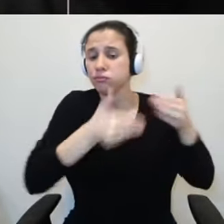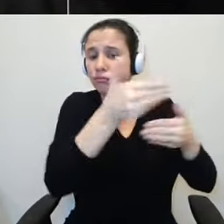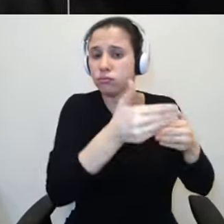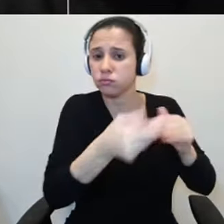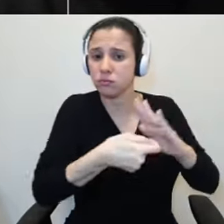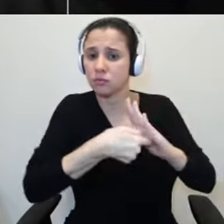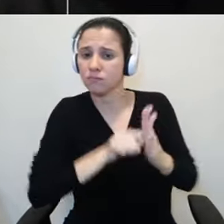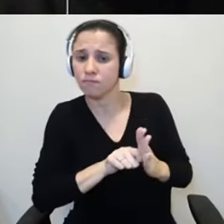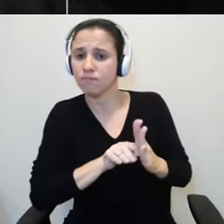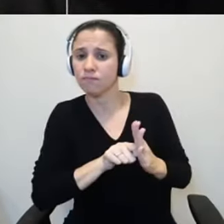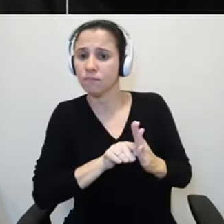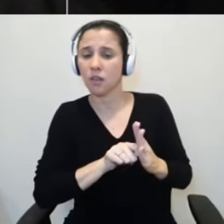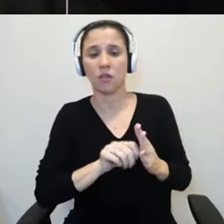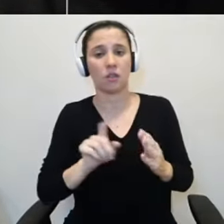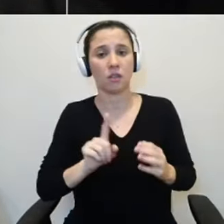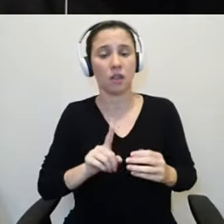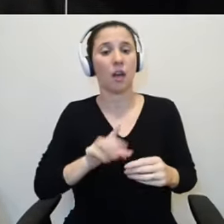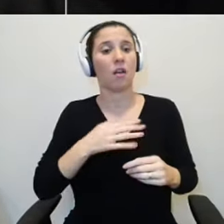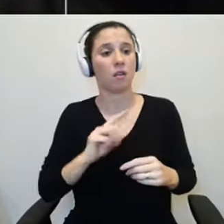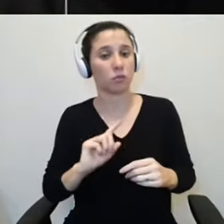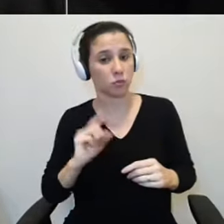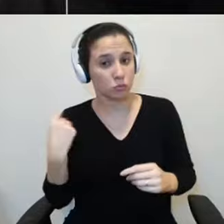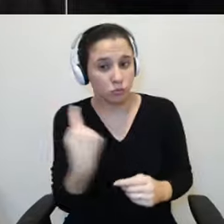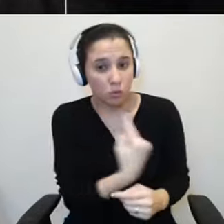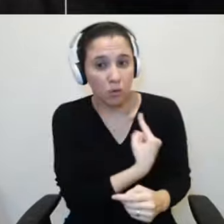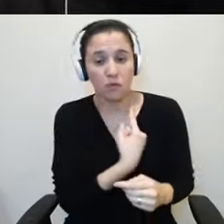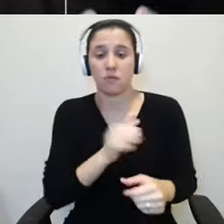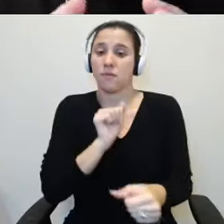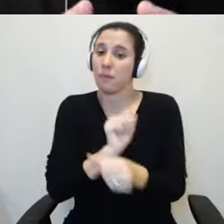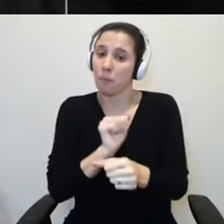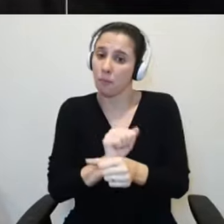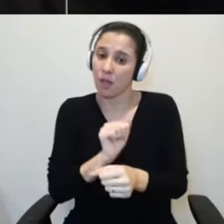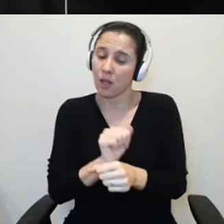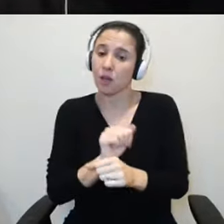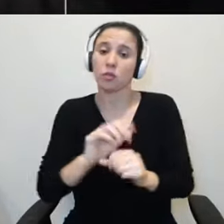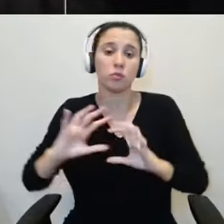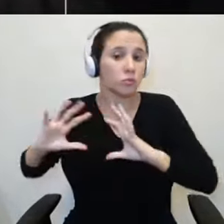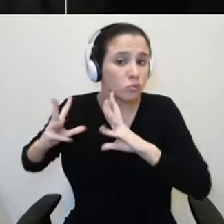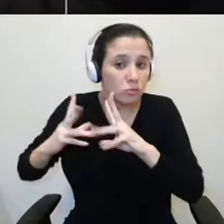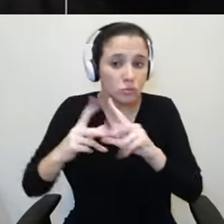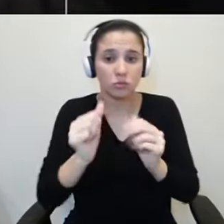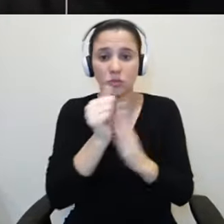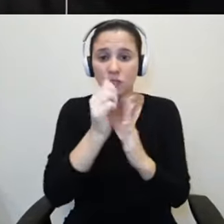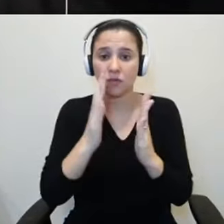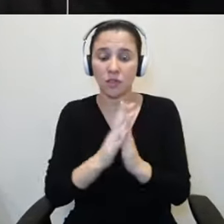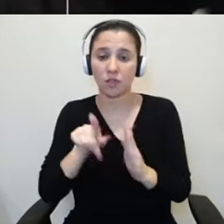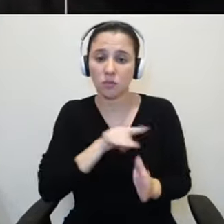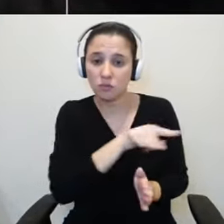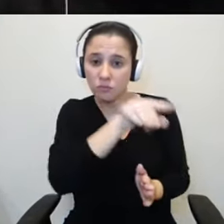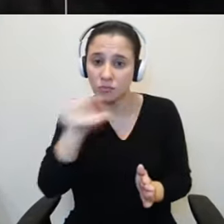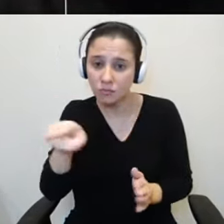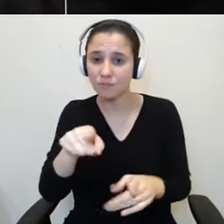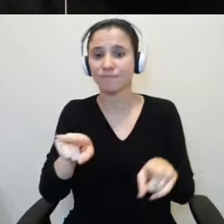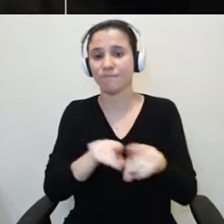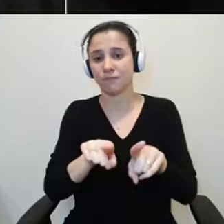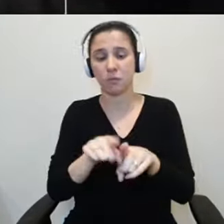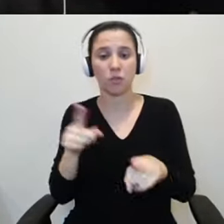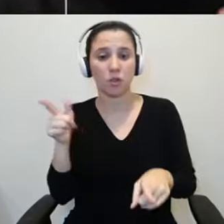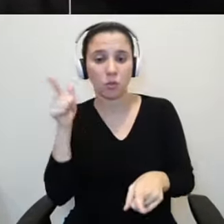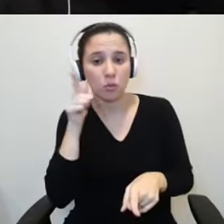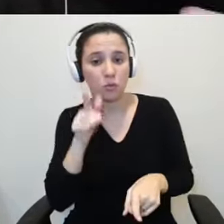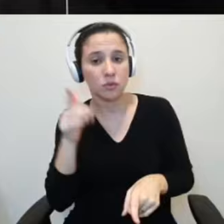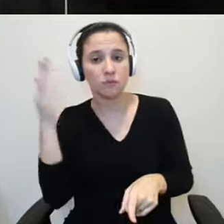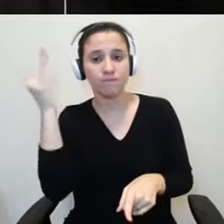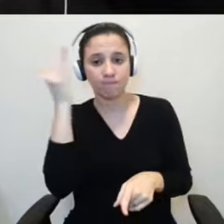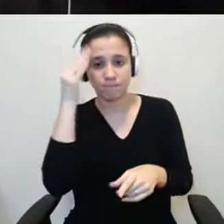gente espera o quê? Que a gente consiga desenvolver essas atividades e que vocês consigam compreender os conteúdos. E a